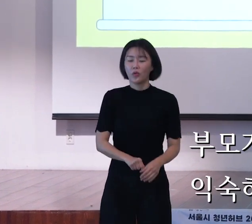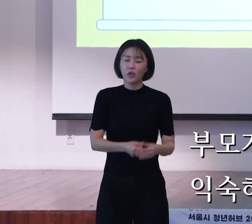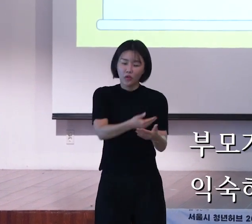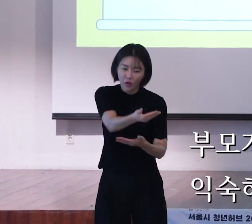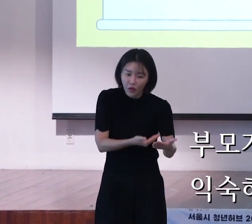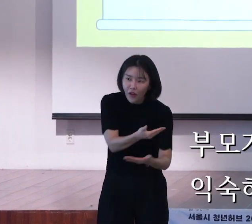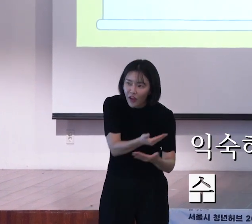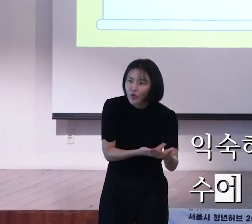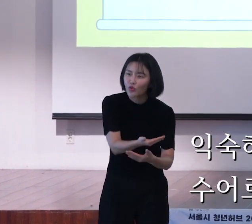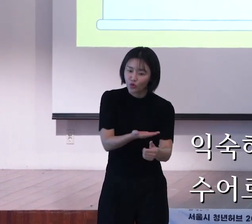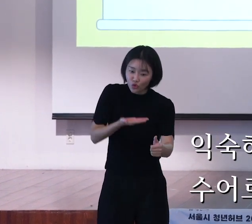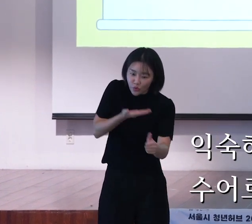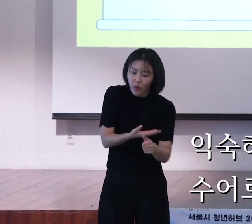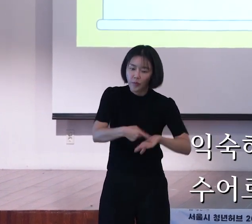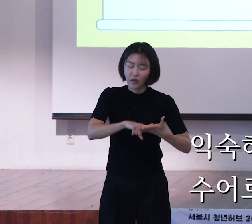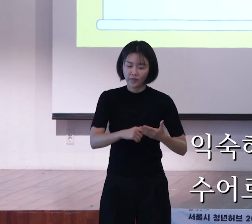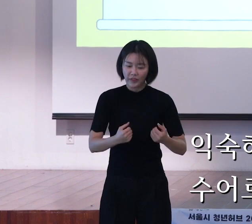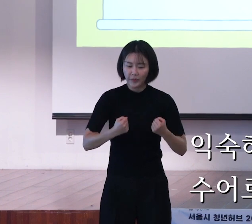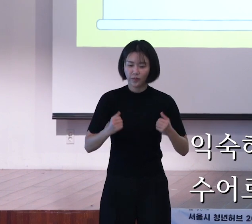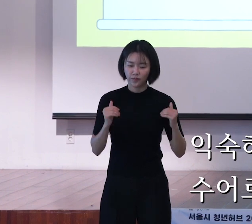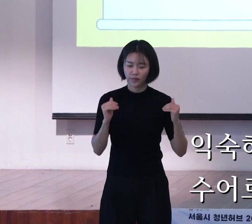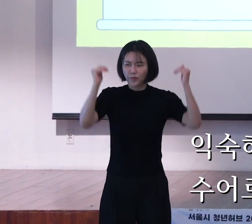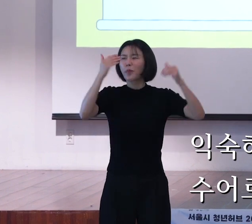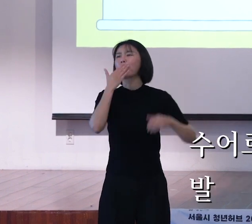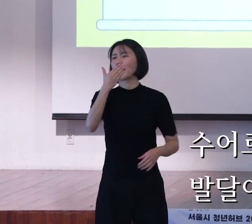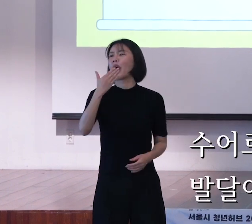정서적인 발달이 가능하다고 저는 생각을 합니다.